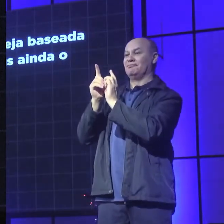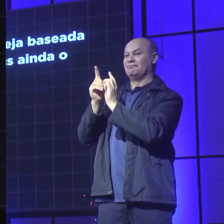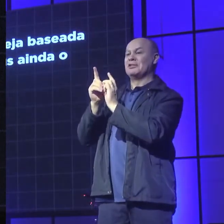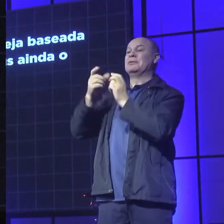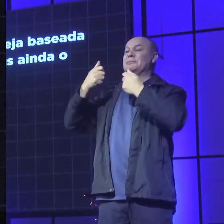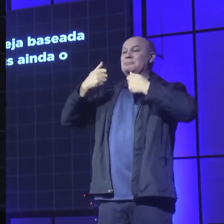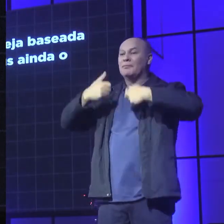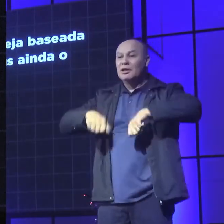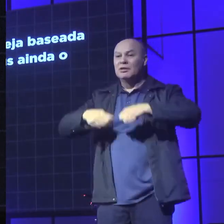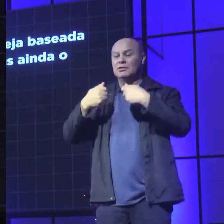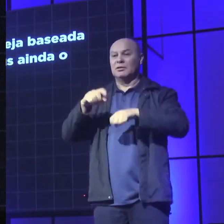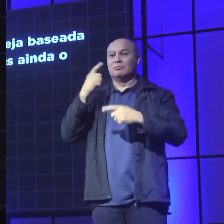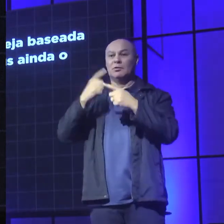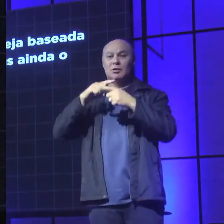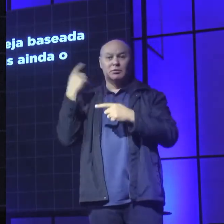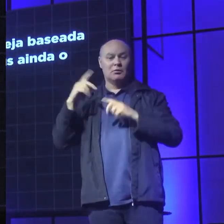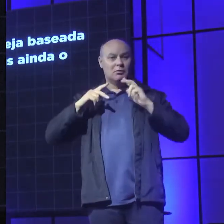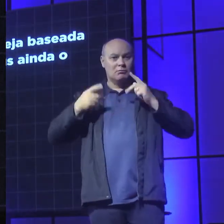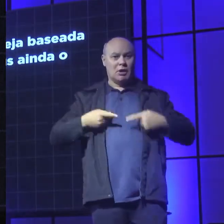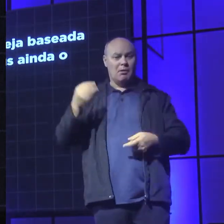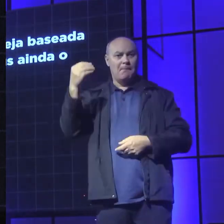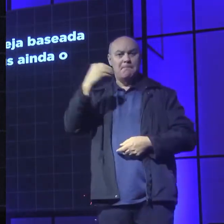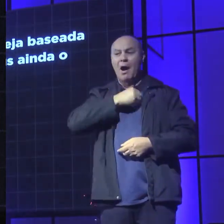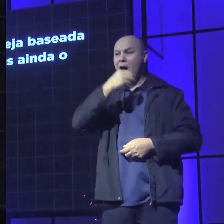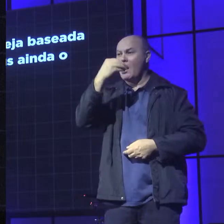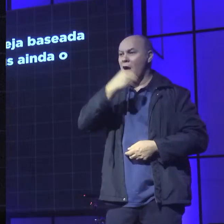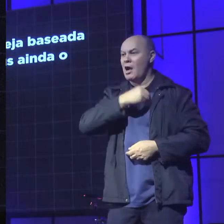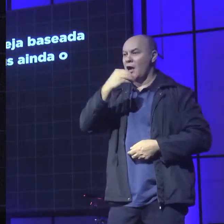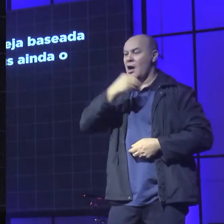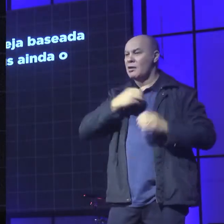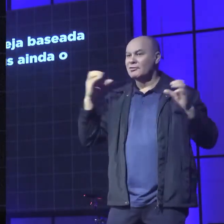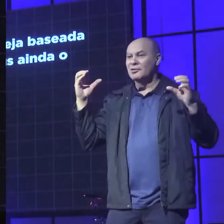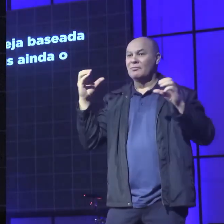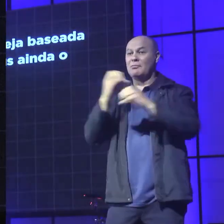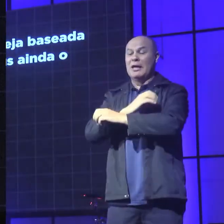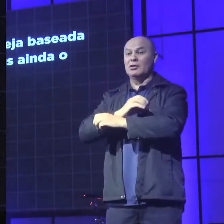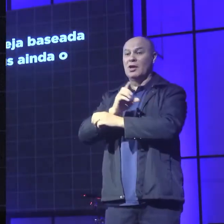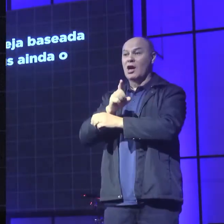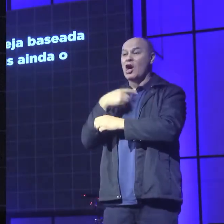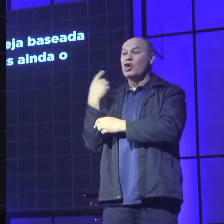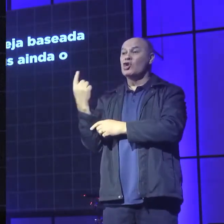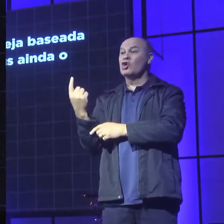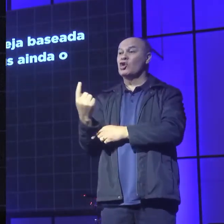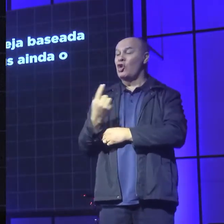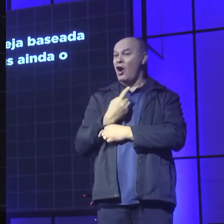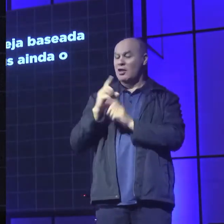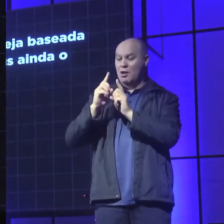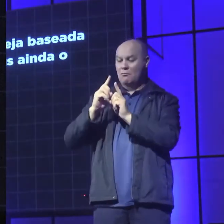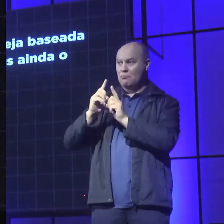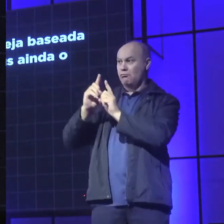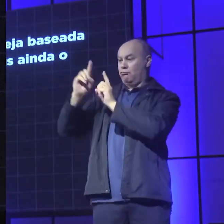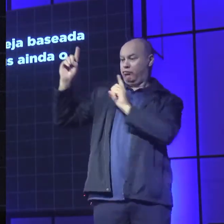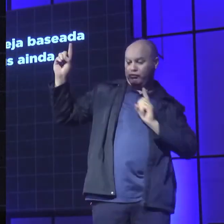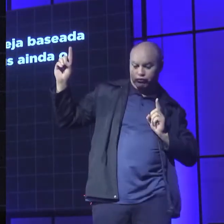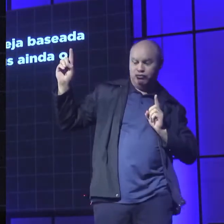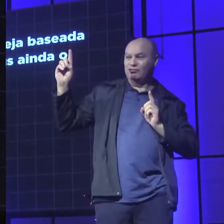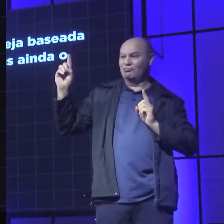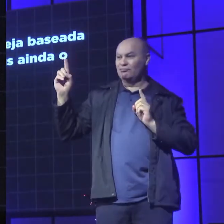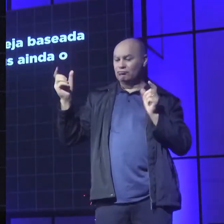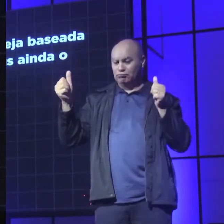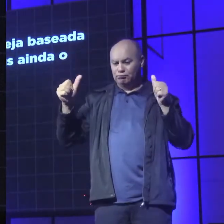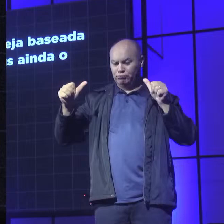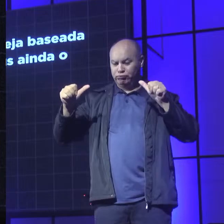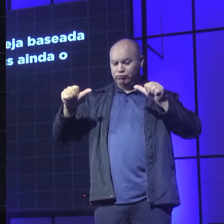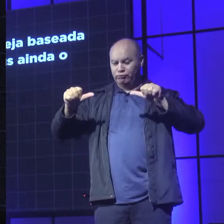somos pecadores. Eu e você, sem Deus, somos fracassados. Eu e você podemos